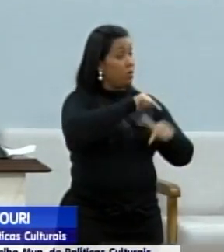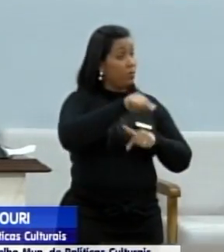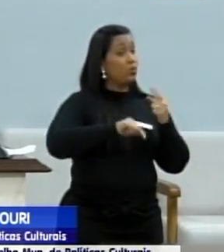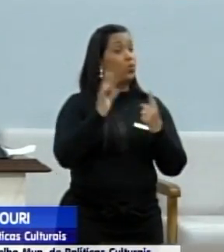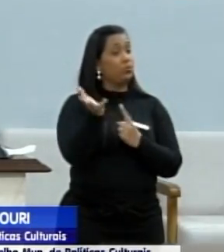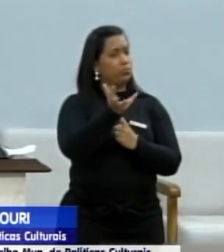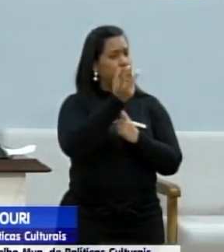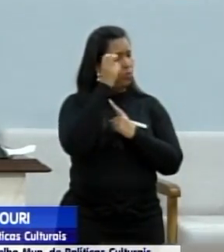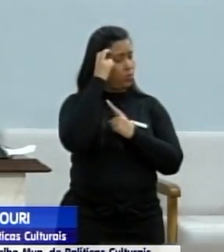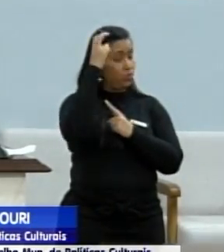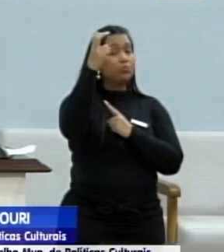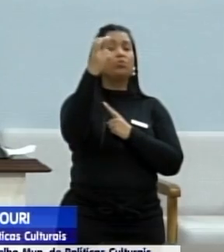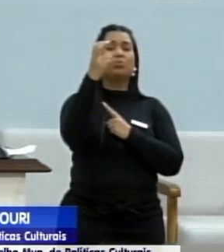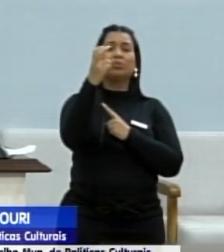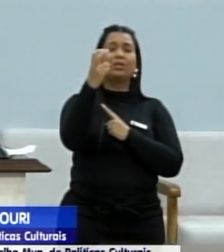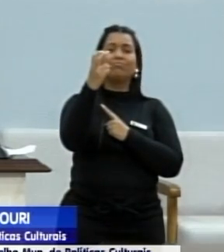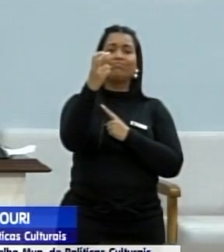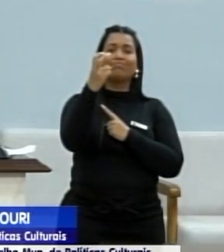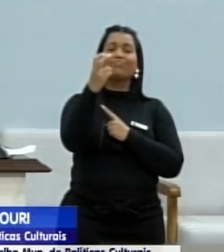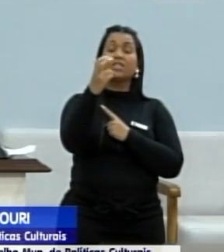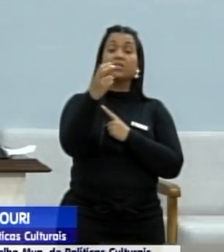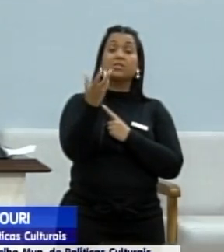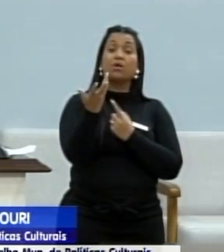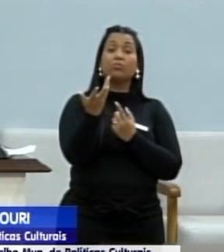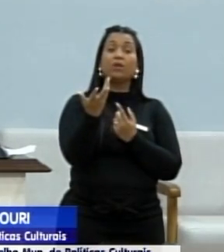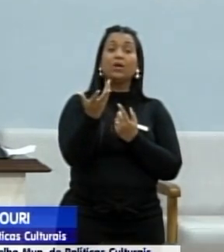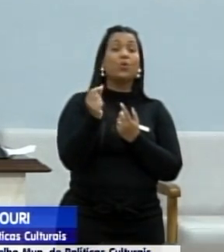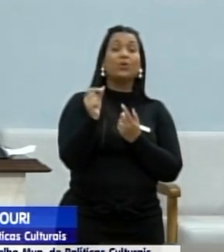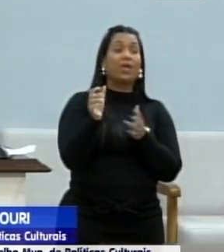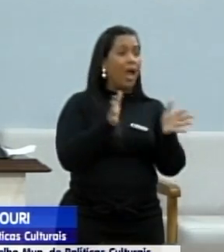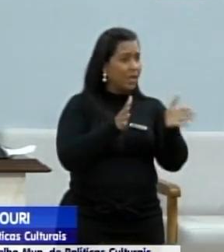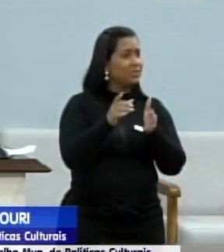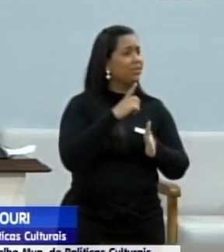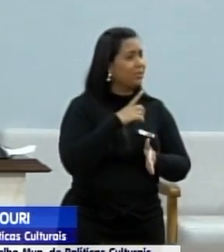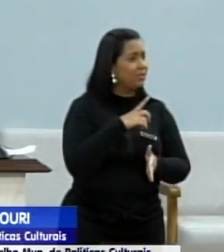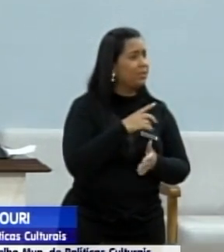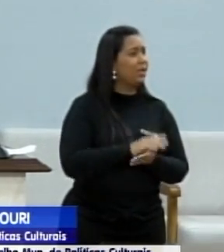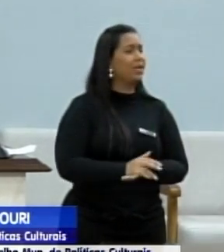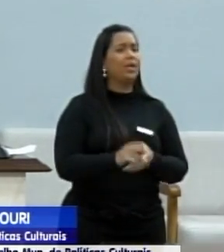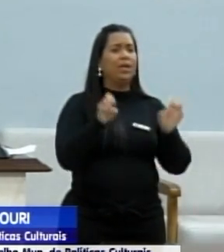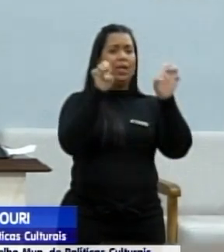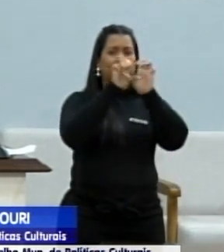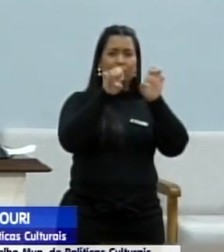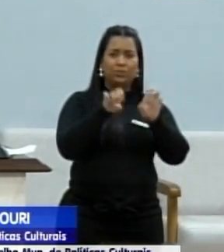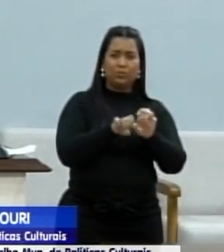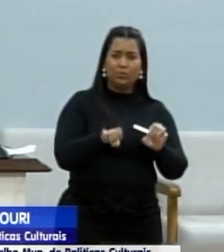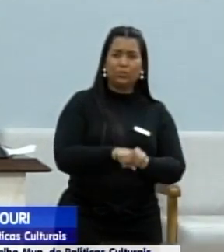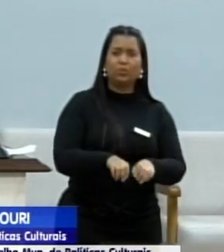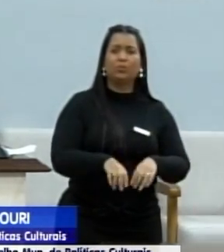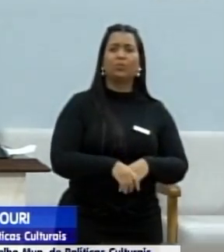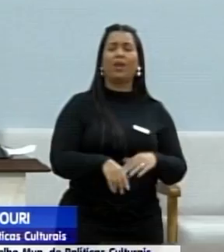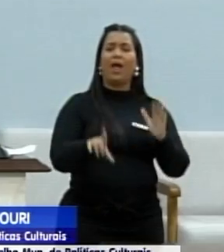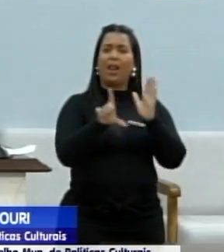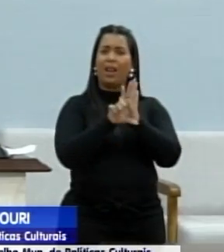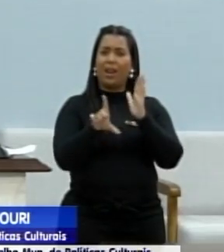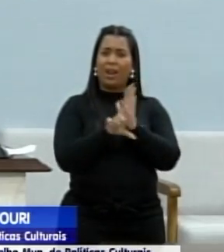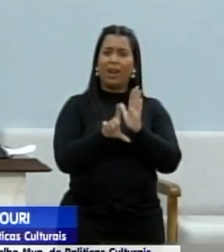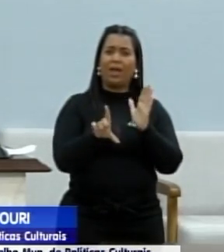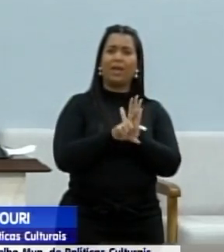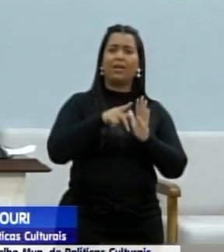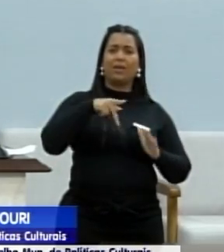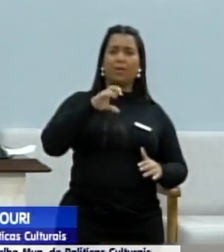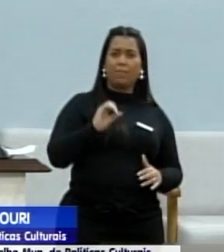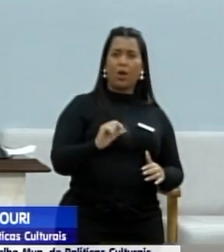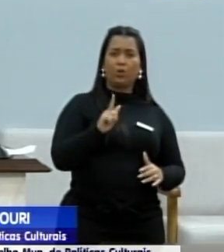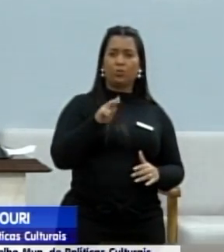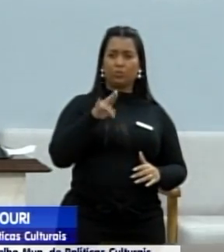cultura, são melhores, mais acessíveis, né? As estruturas emergenciais, Lei Aldir Blanc, Lei Paulo Gustavo,